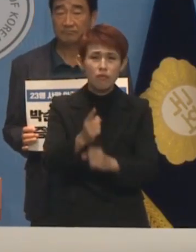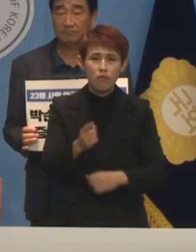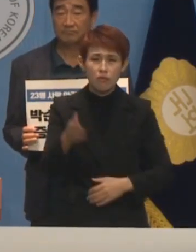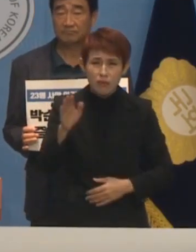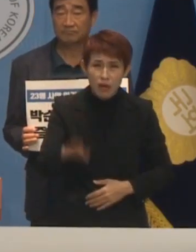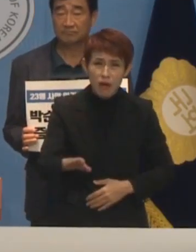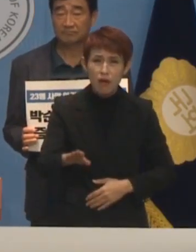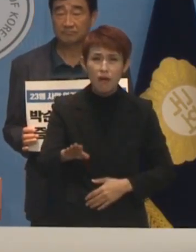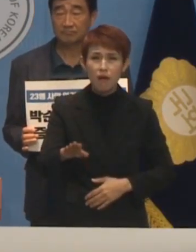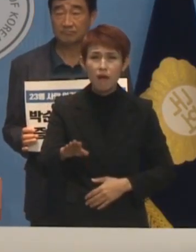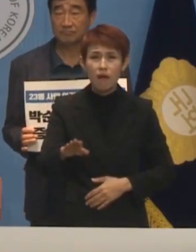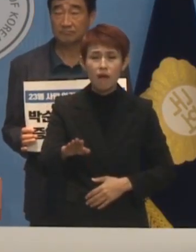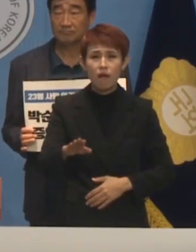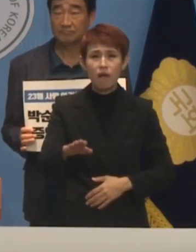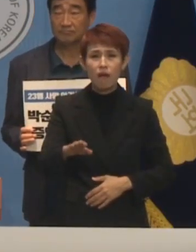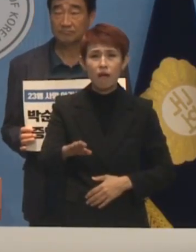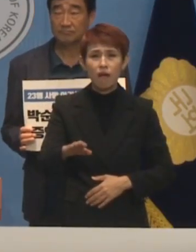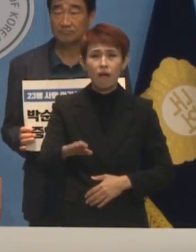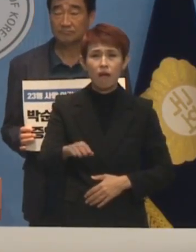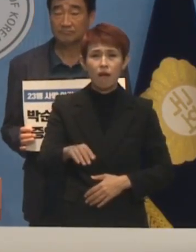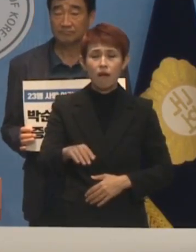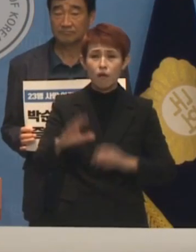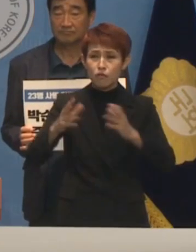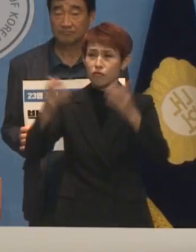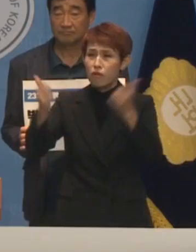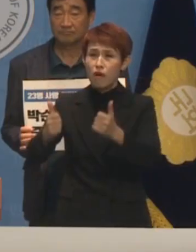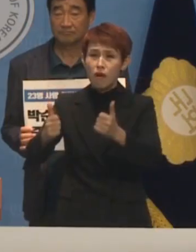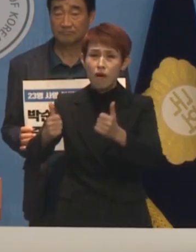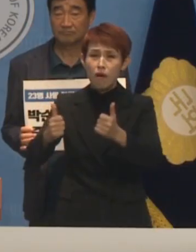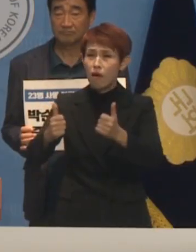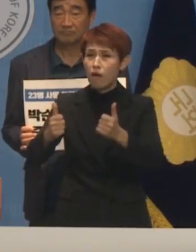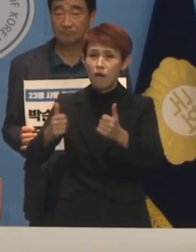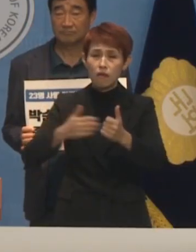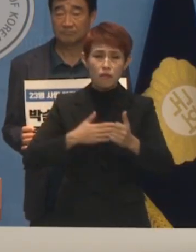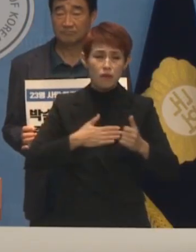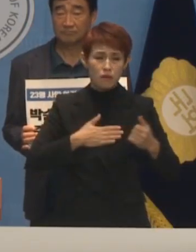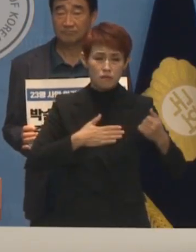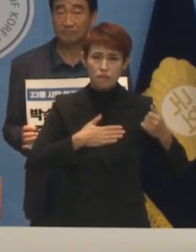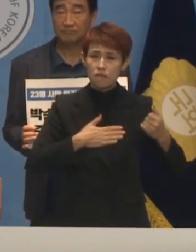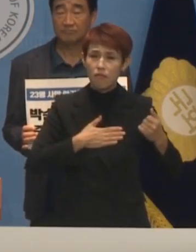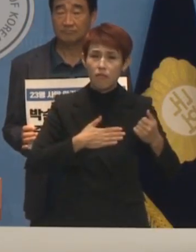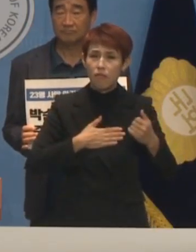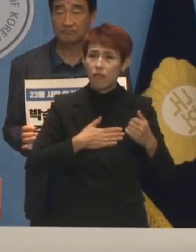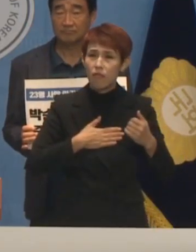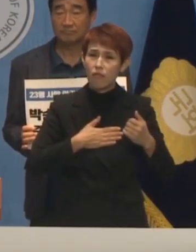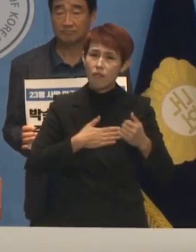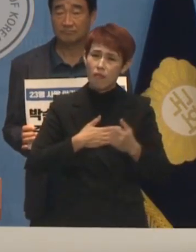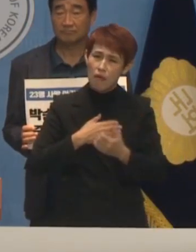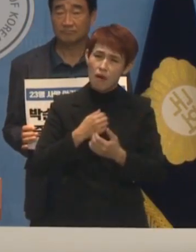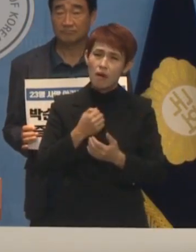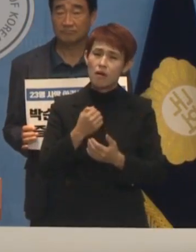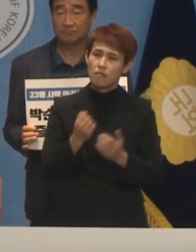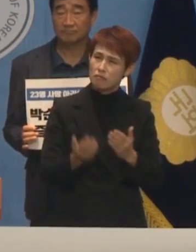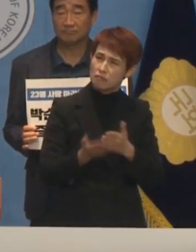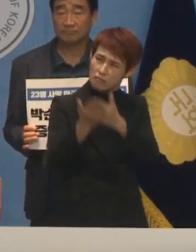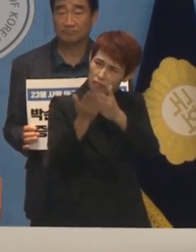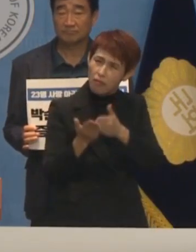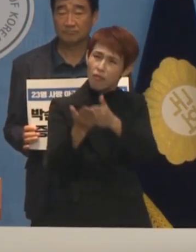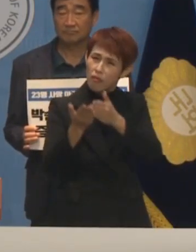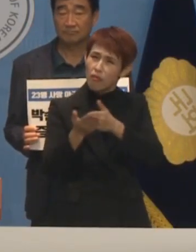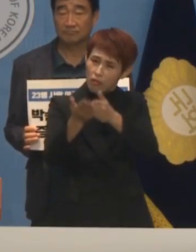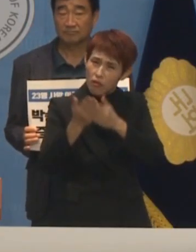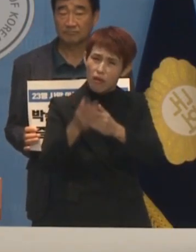많은 시간이 지났는데 국회에서는 왜 우리가 지금도 에스코넥 앞에 가서 이렇게